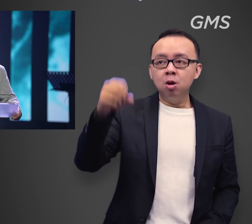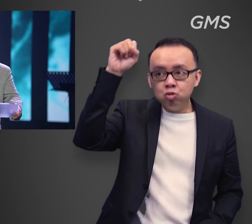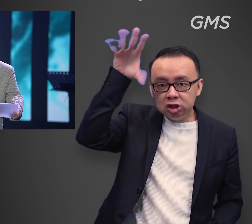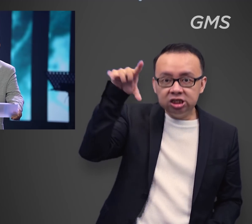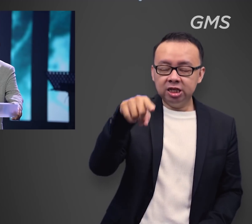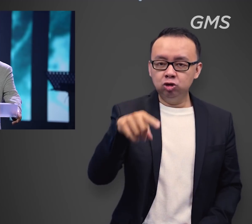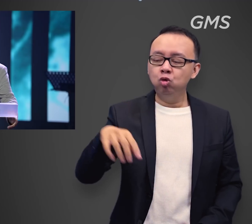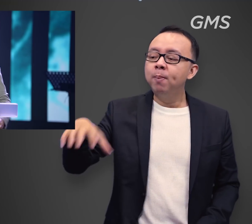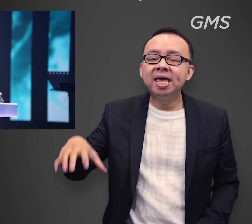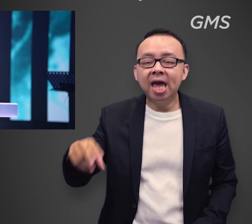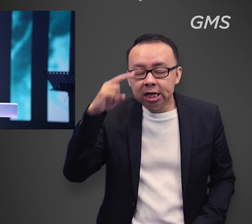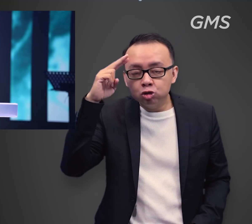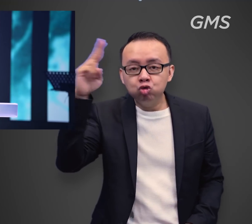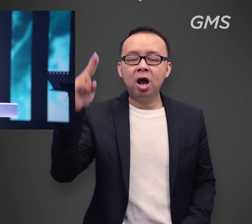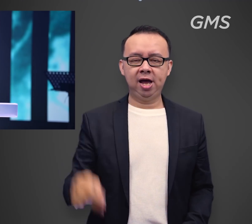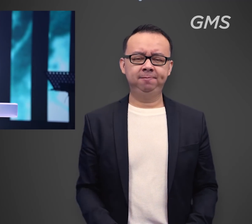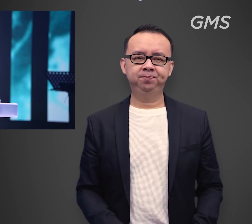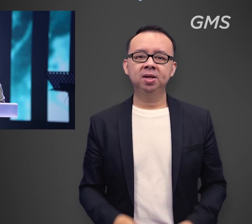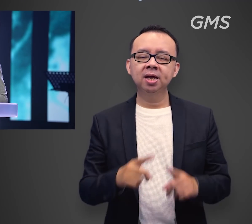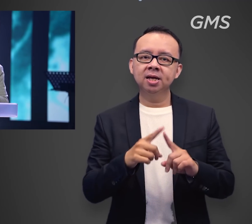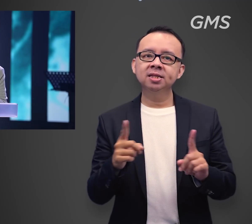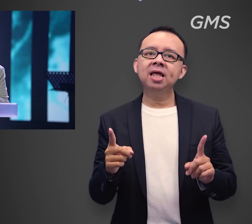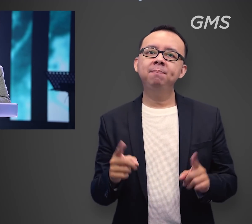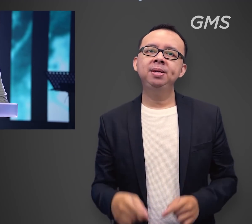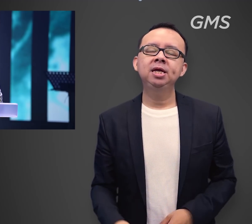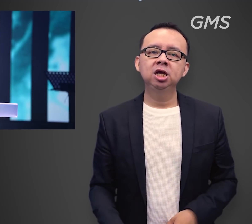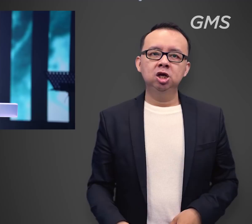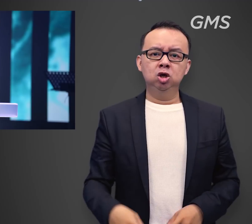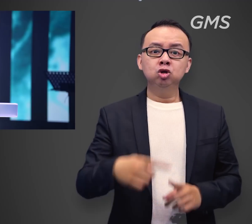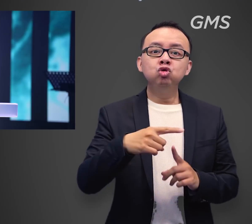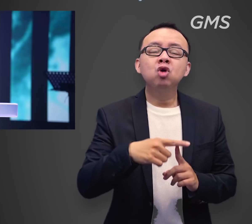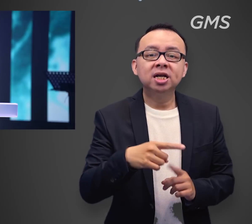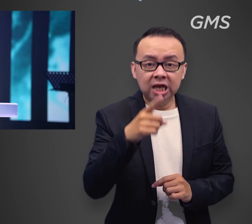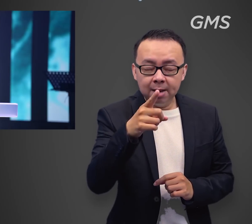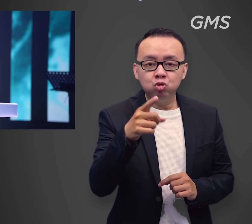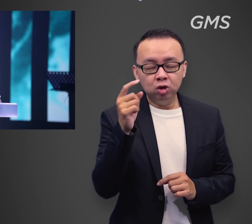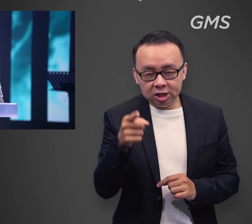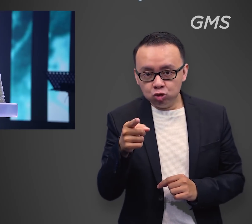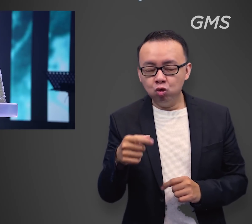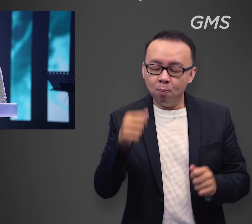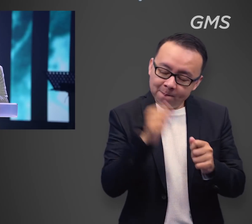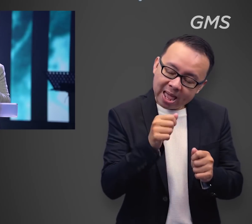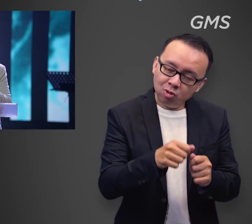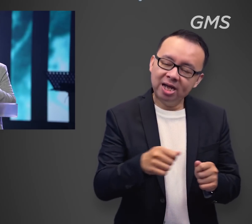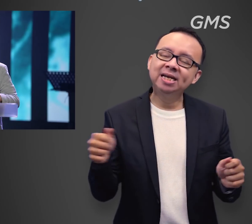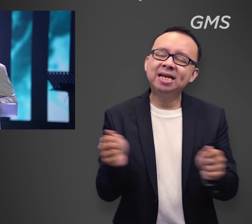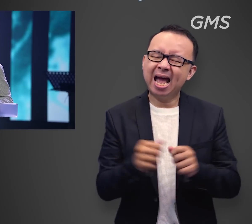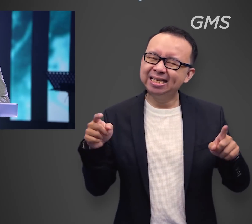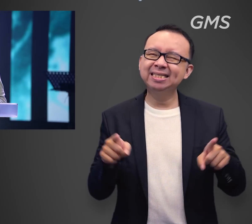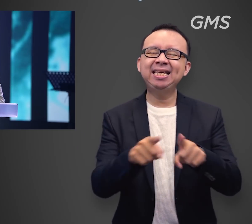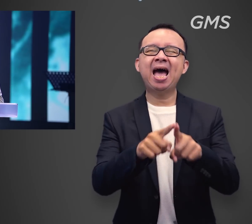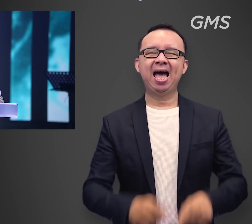hidupmu dan hidupku. Tugasmu adalah ini, melakukan bagianmu dengan setia. Ada bagian-bagian hidup kita yang kita